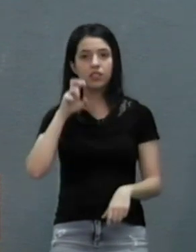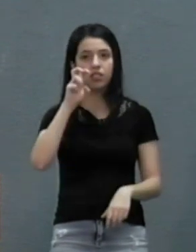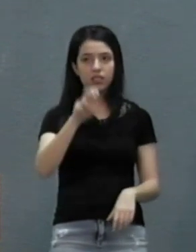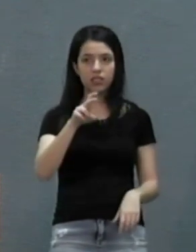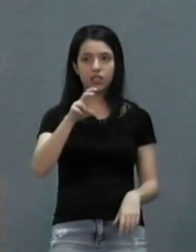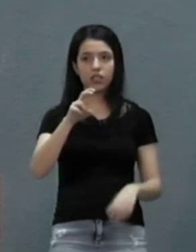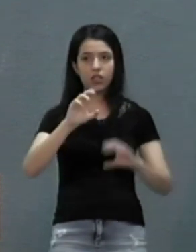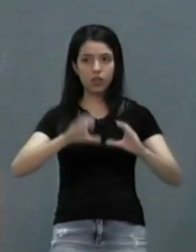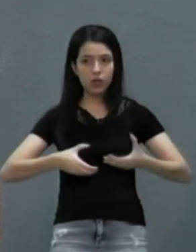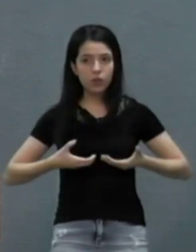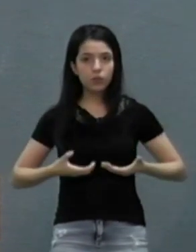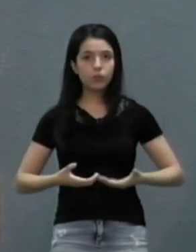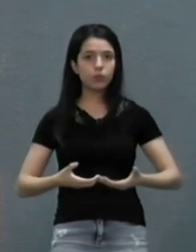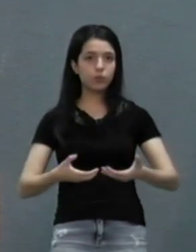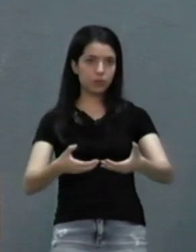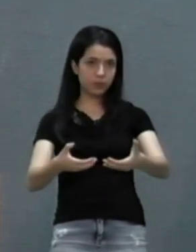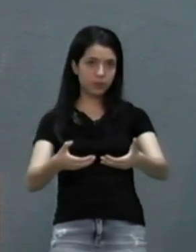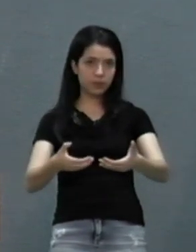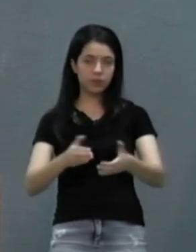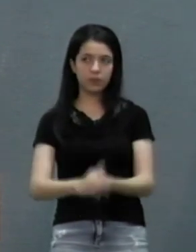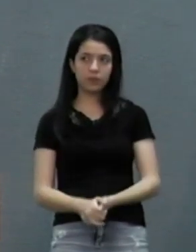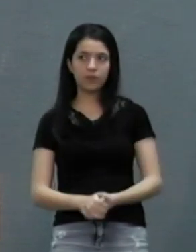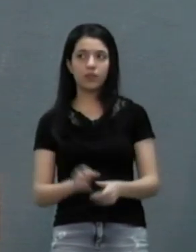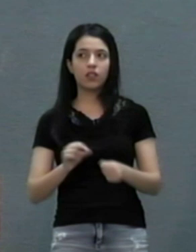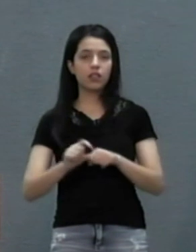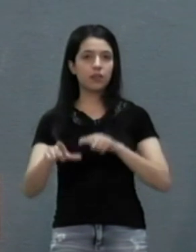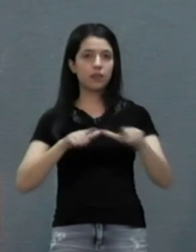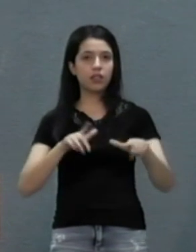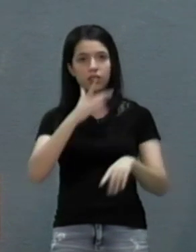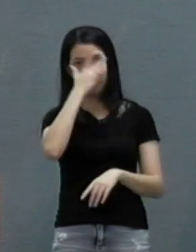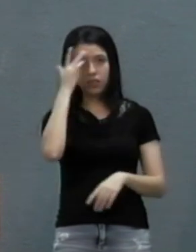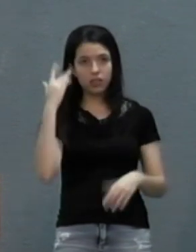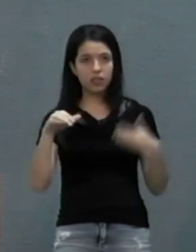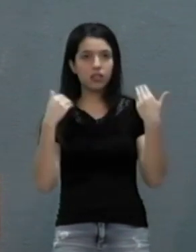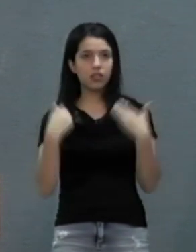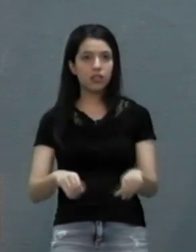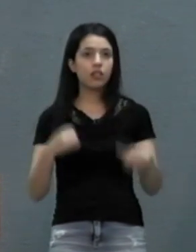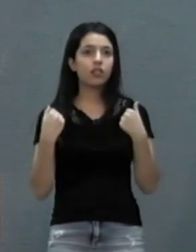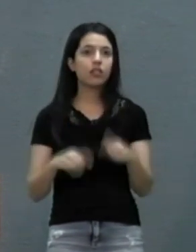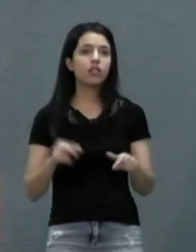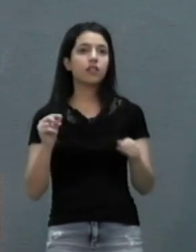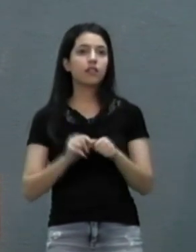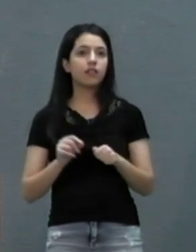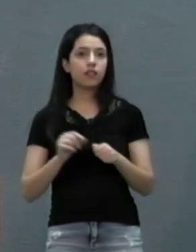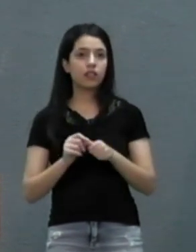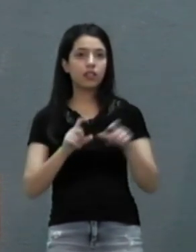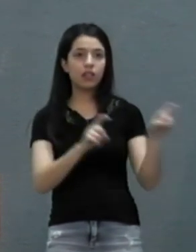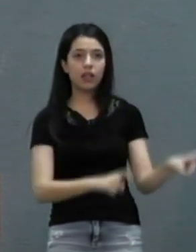o serviço ali que tanto os moradores precisam. E também sendo feito ali na linha 8,